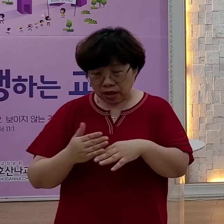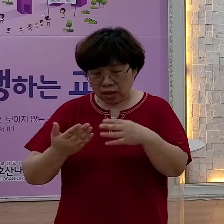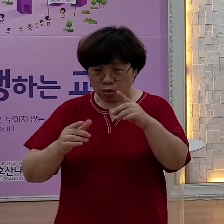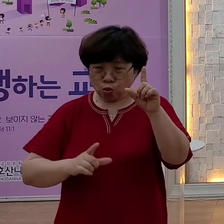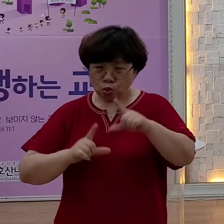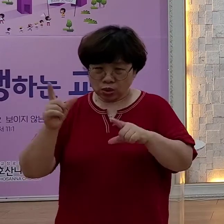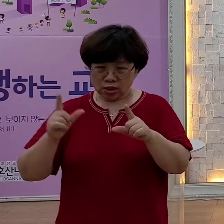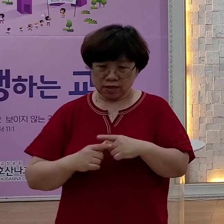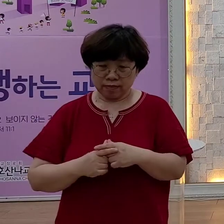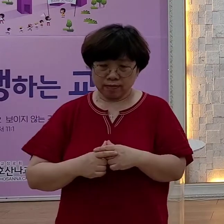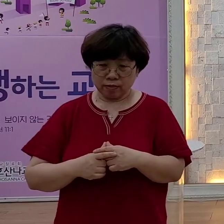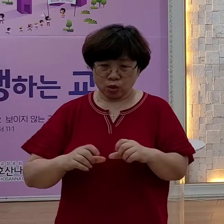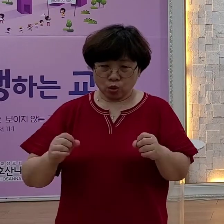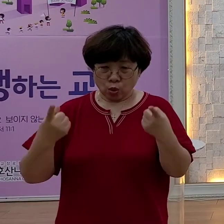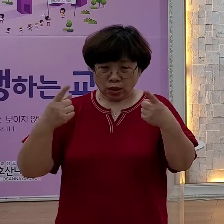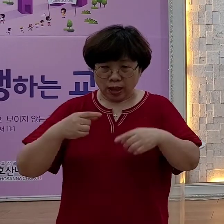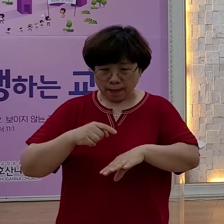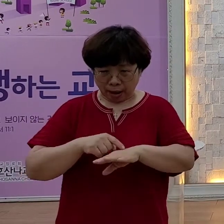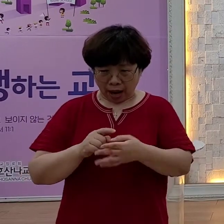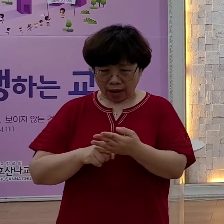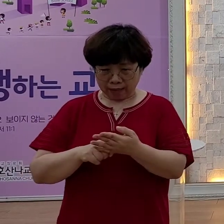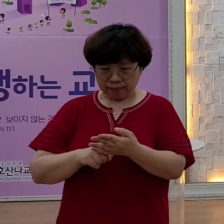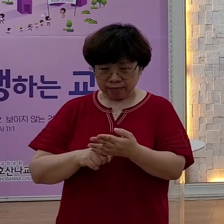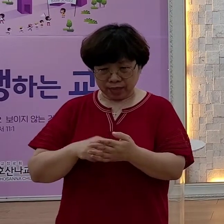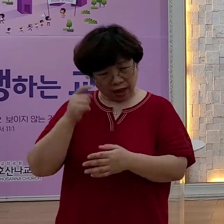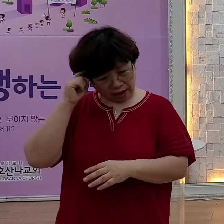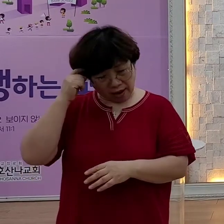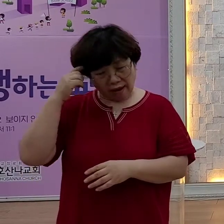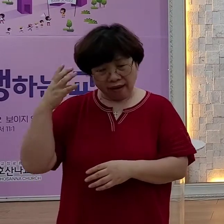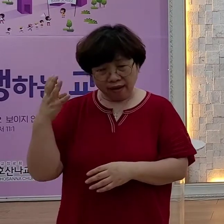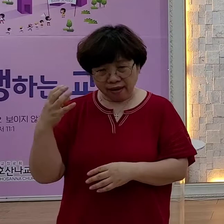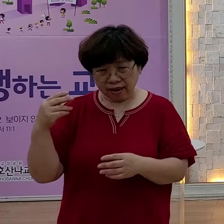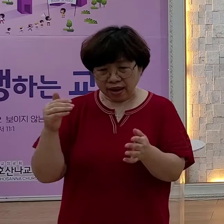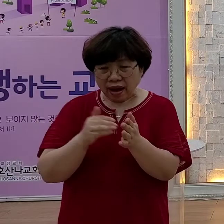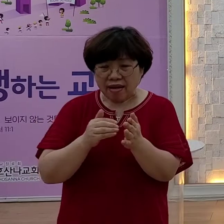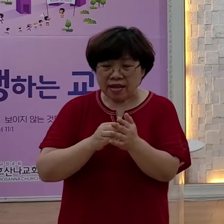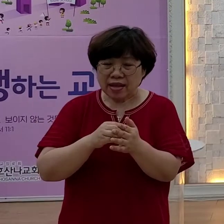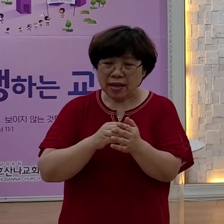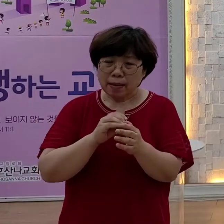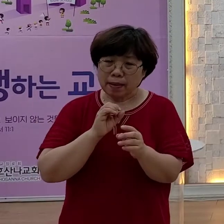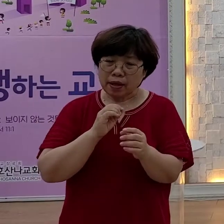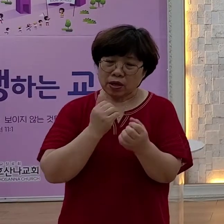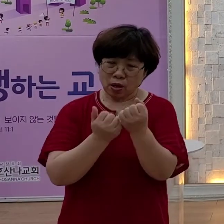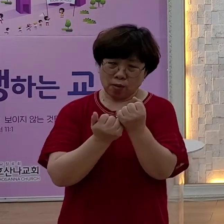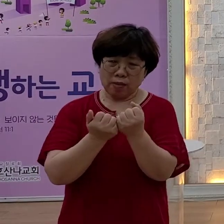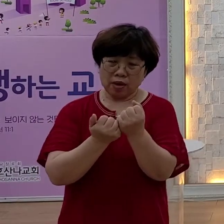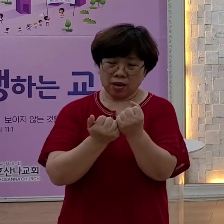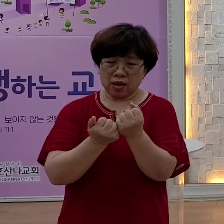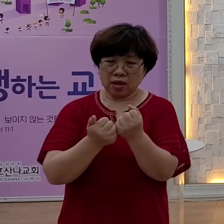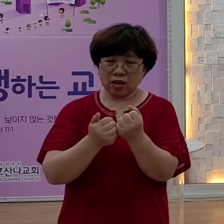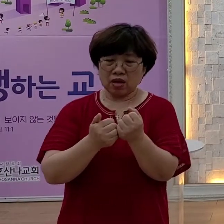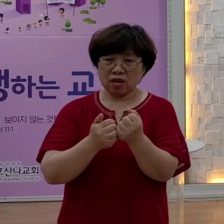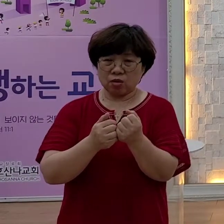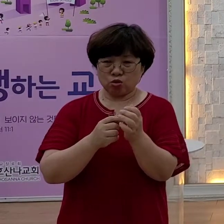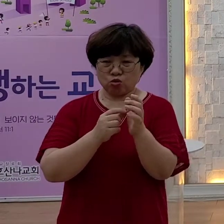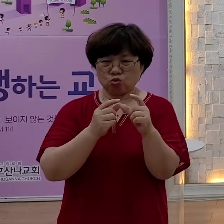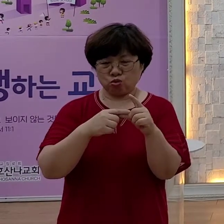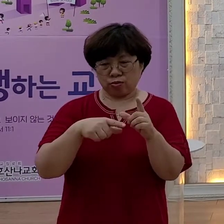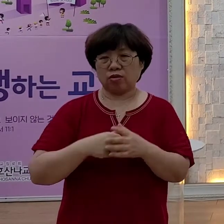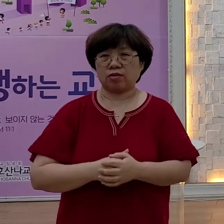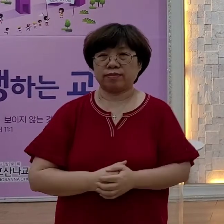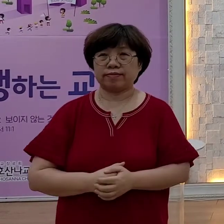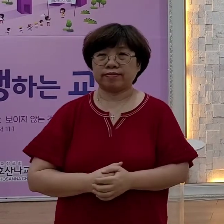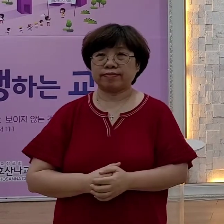그래서 자, 이 부분이 왜 중요하냐면 이렇게 하나님 말씀을 가까이 준비된 마음으로